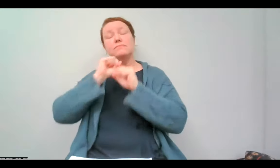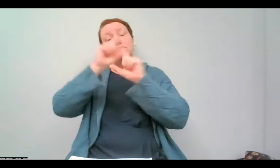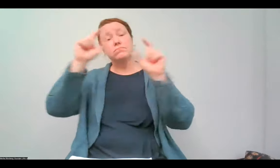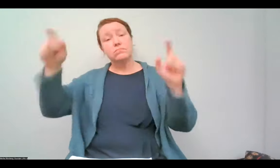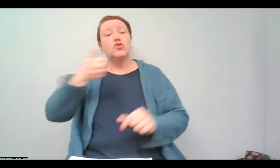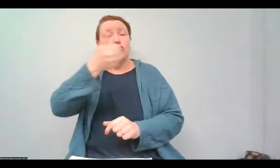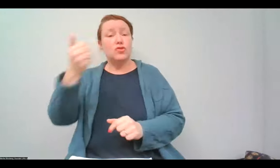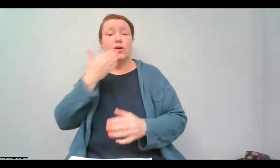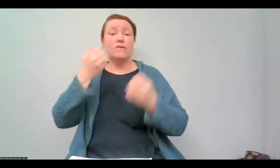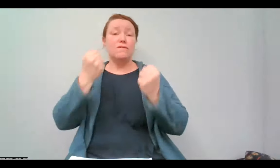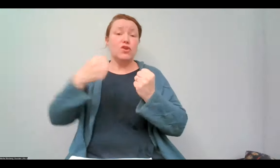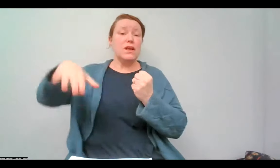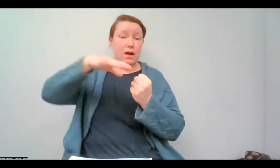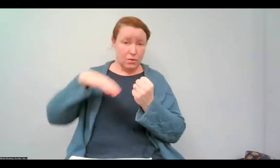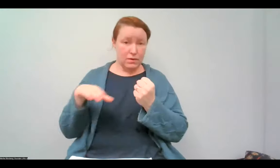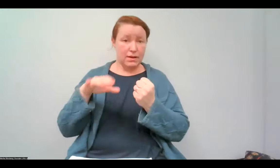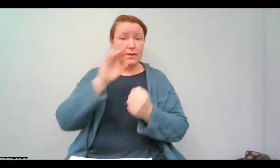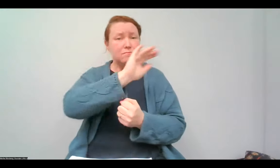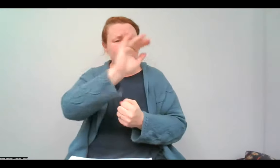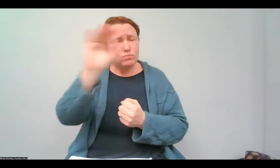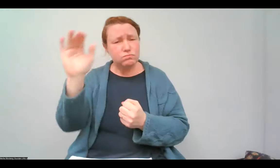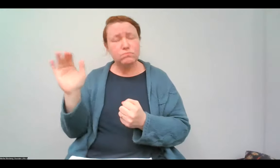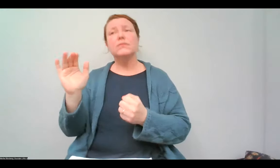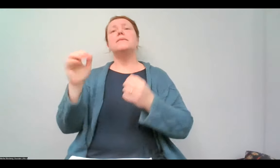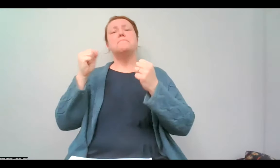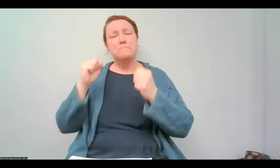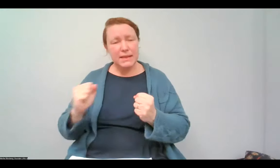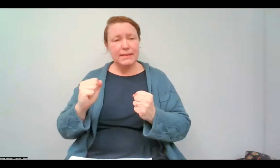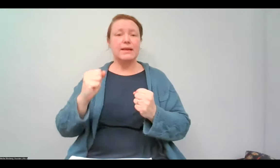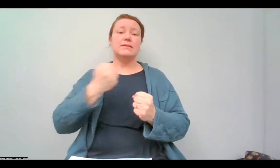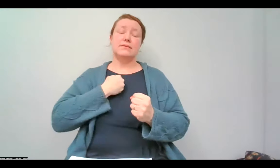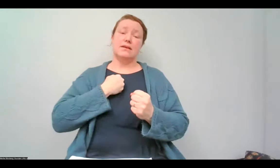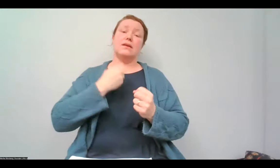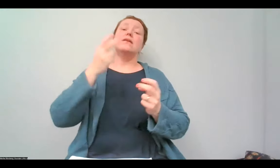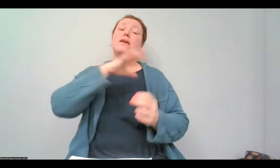teki erikseen joka hyvinvointialueelle